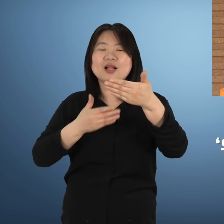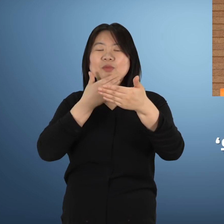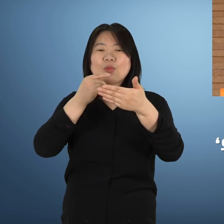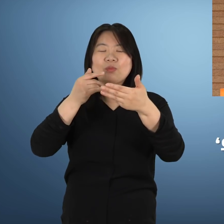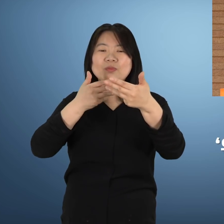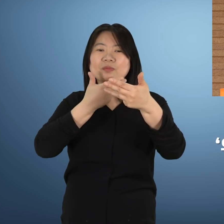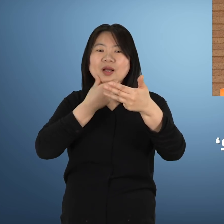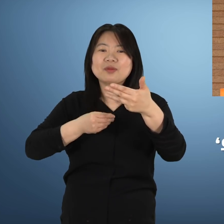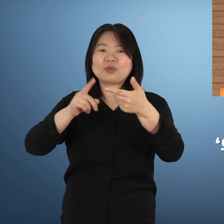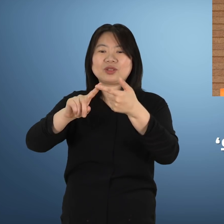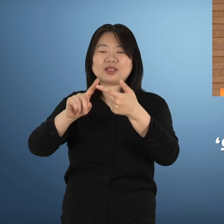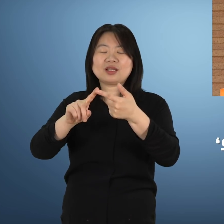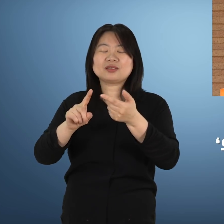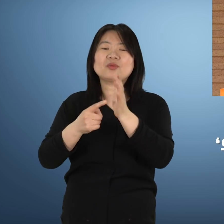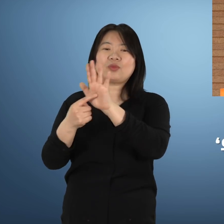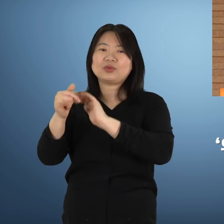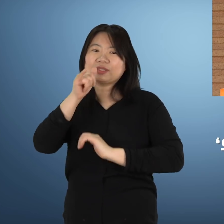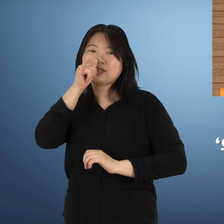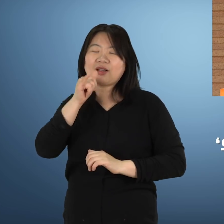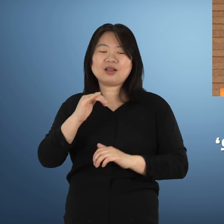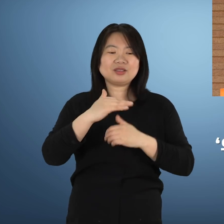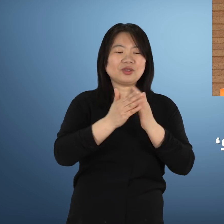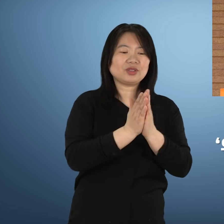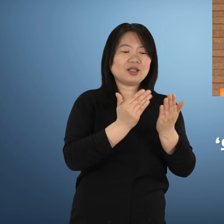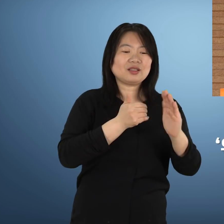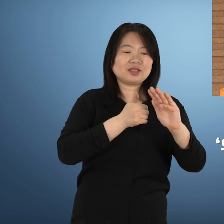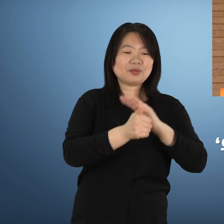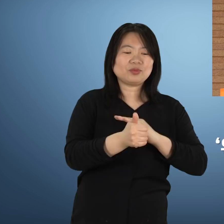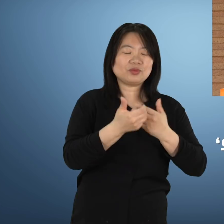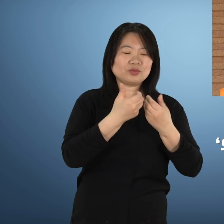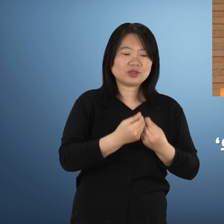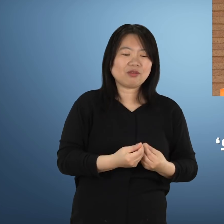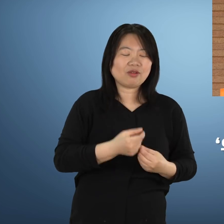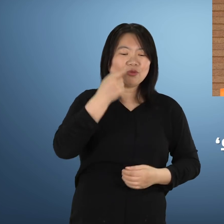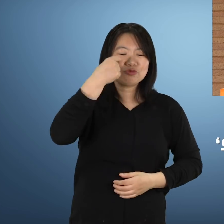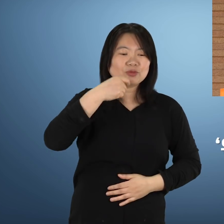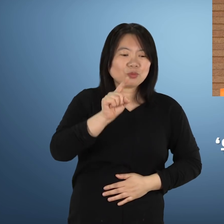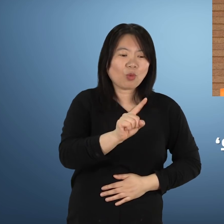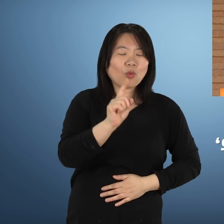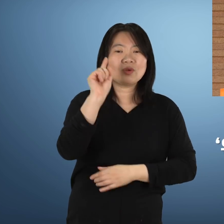성경의 대표적인 통곡은 다윗의 통곡을 들 수가 있어요.